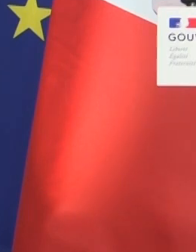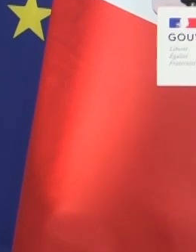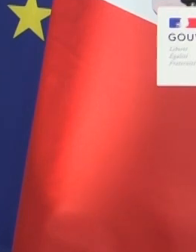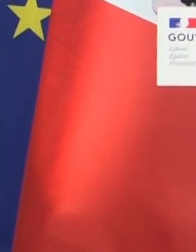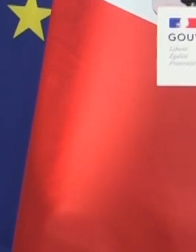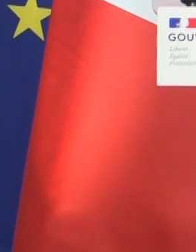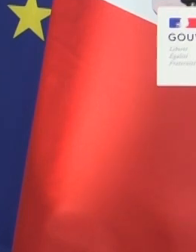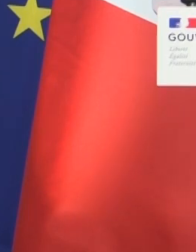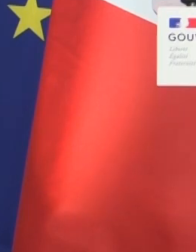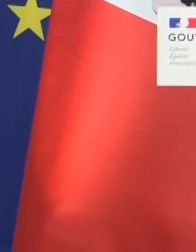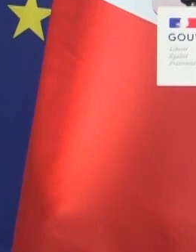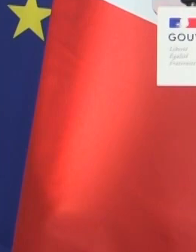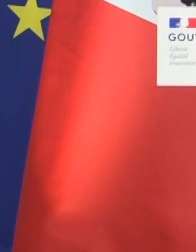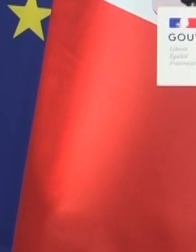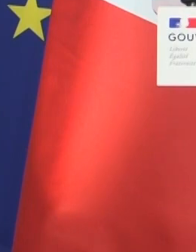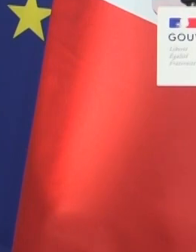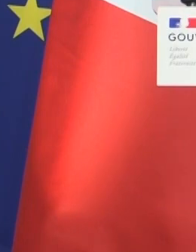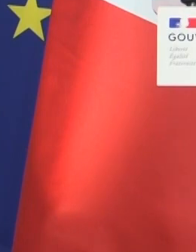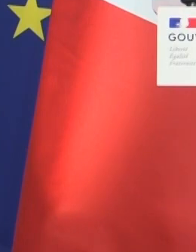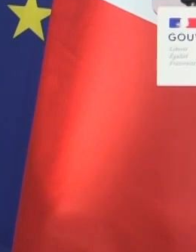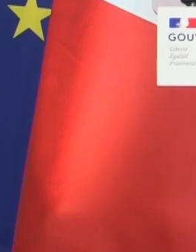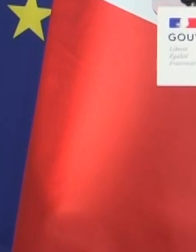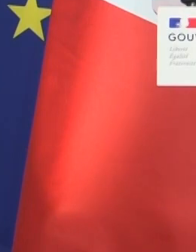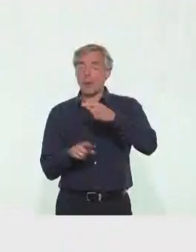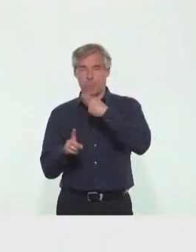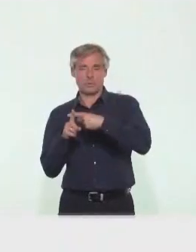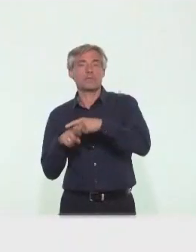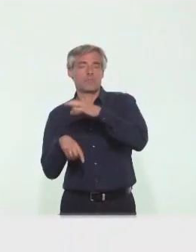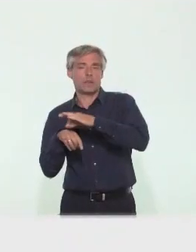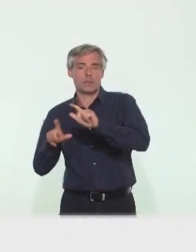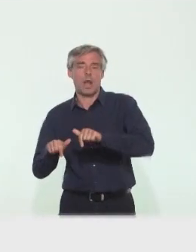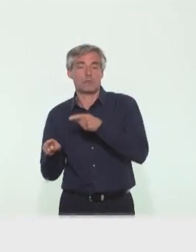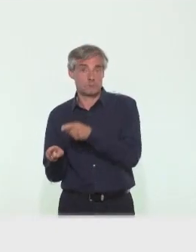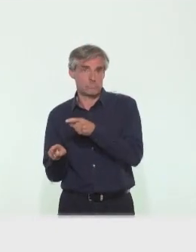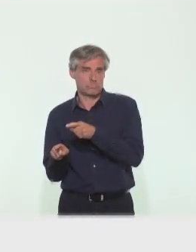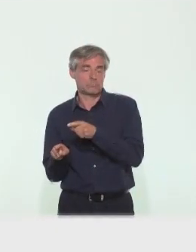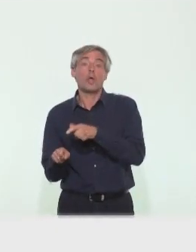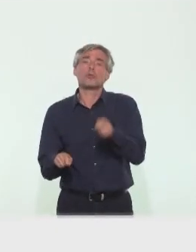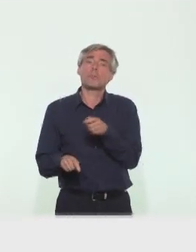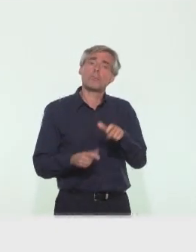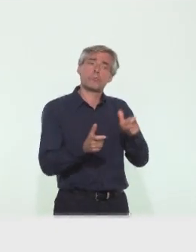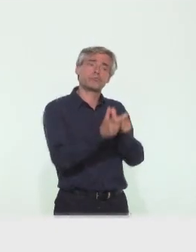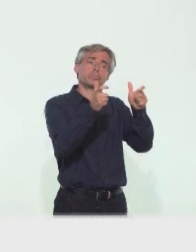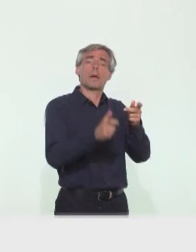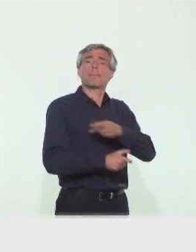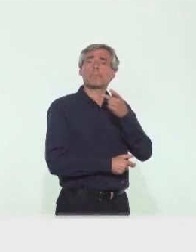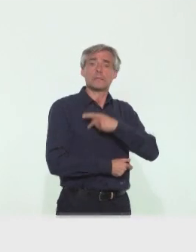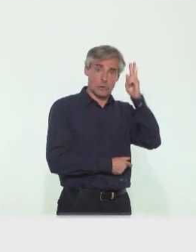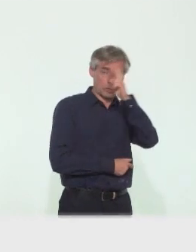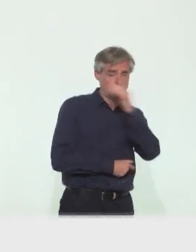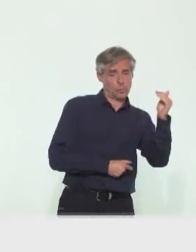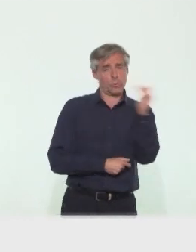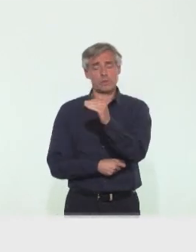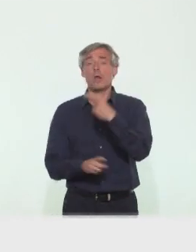résultat du test, les personnes positives, si vous avez eu ce test positif, sont contactées par le médecin traitant et les